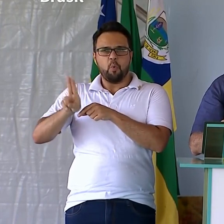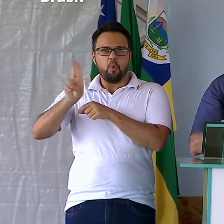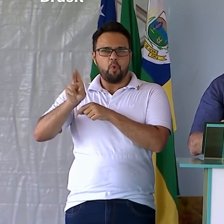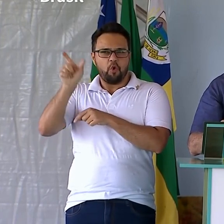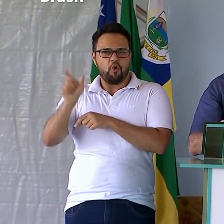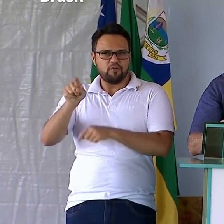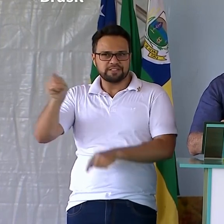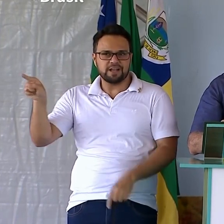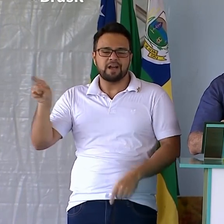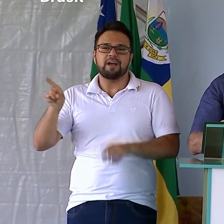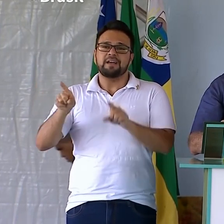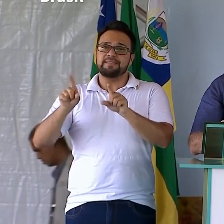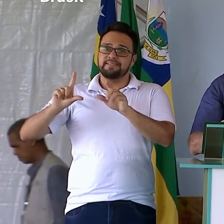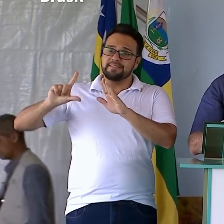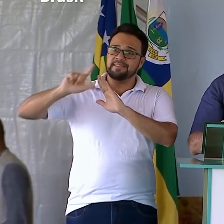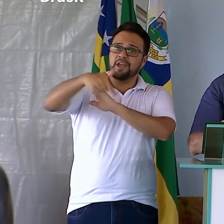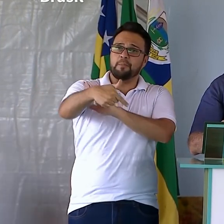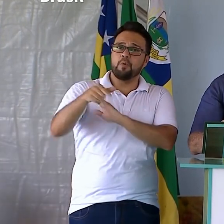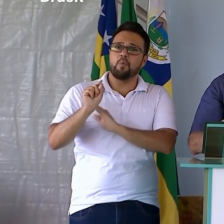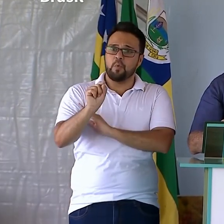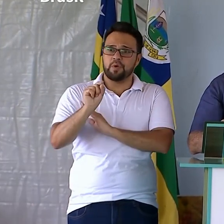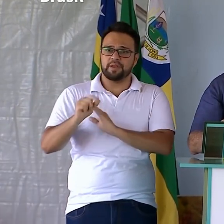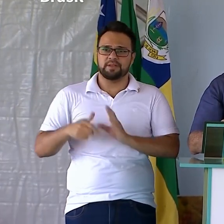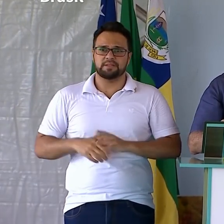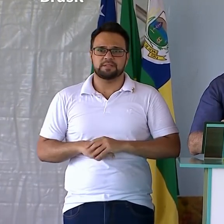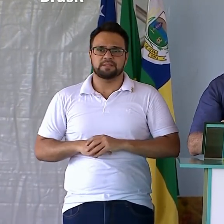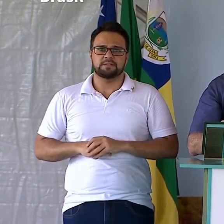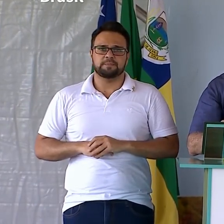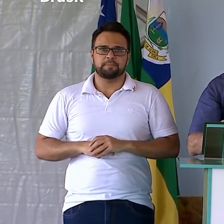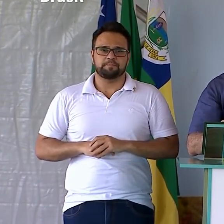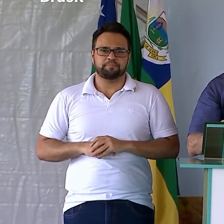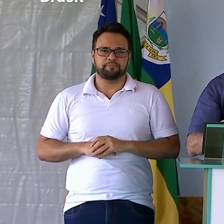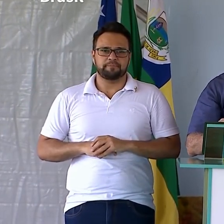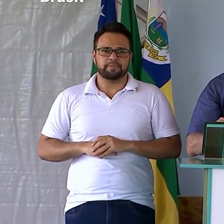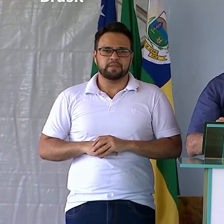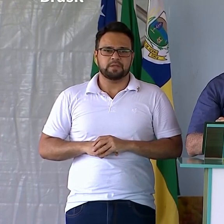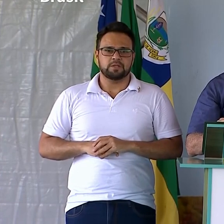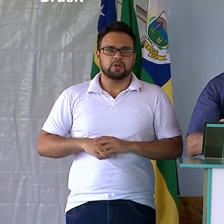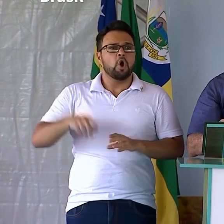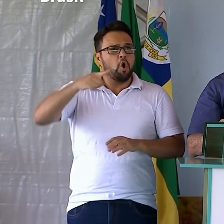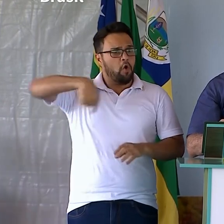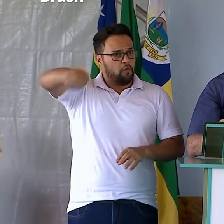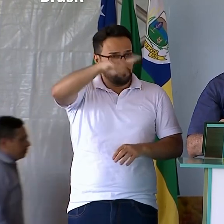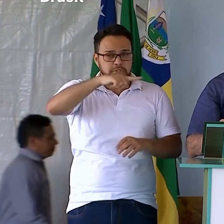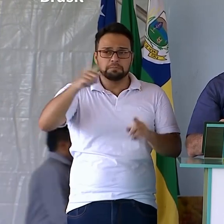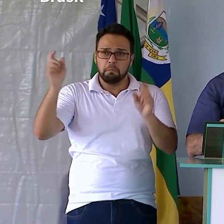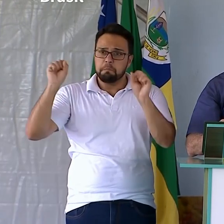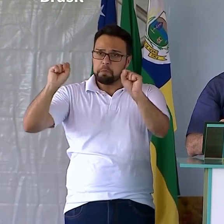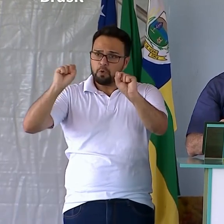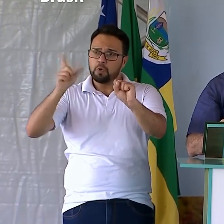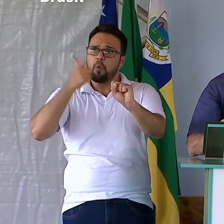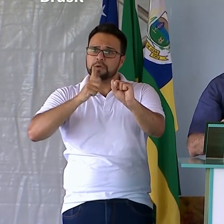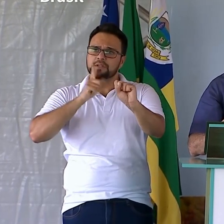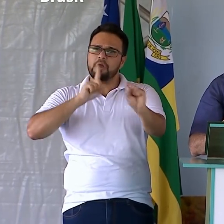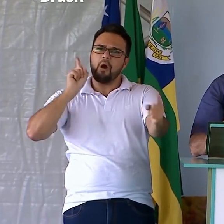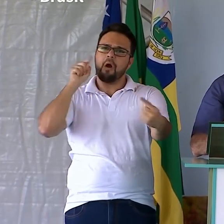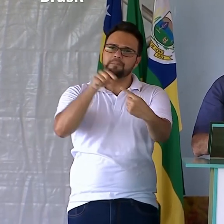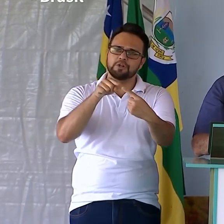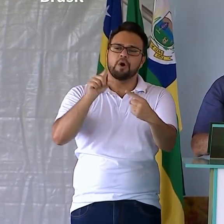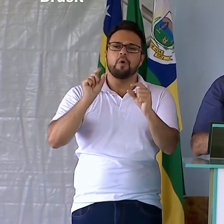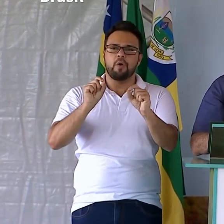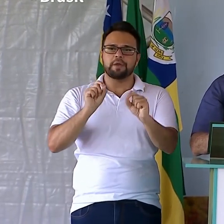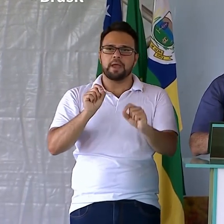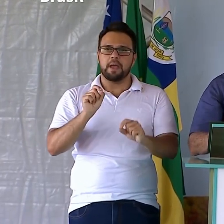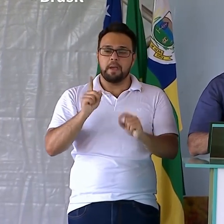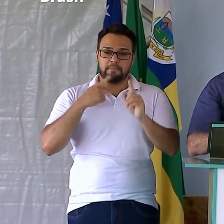E viram depois que vocês tinham como atingir o seu objetivo. Meus pais viveram